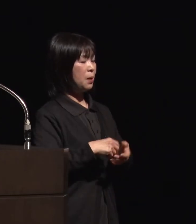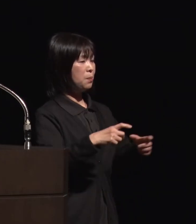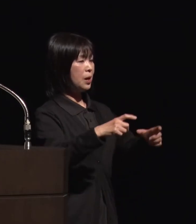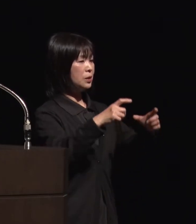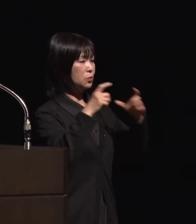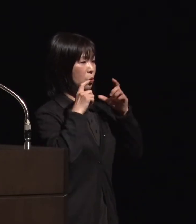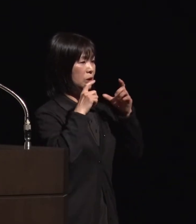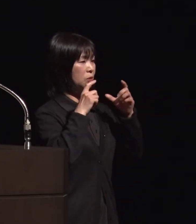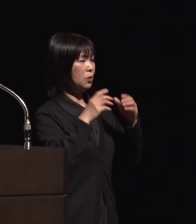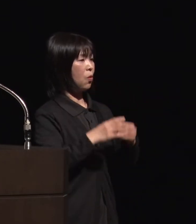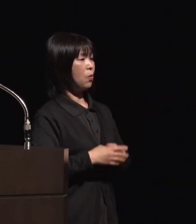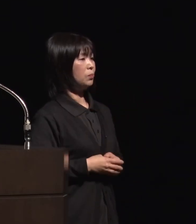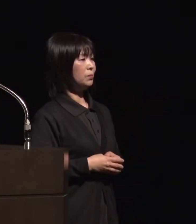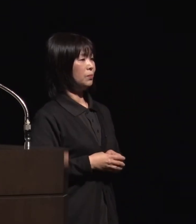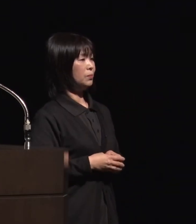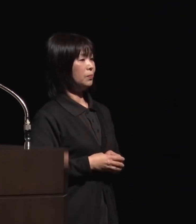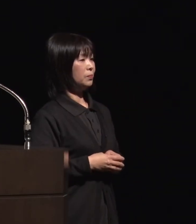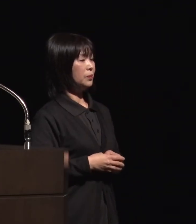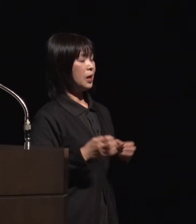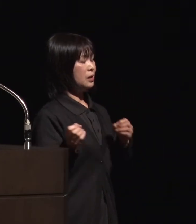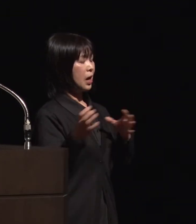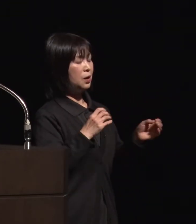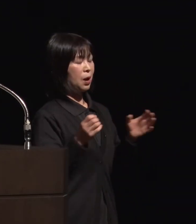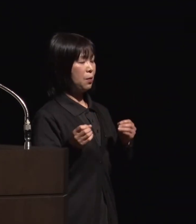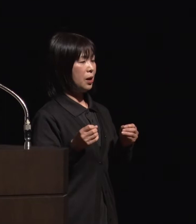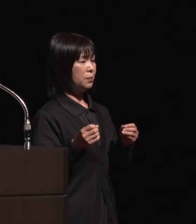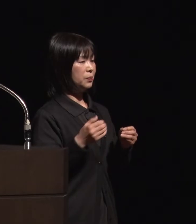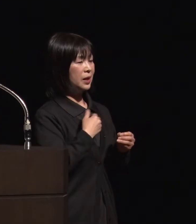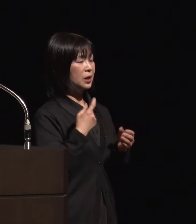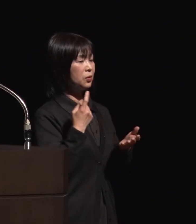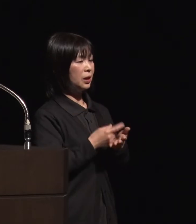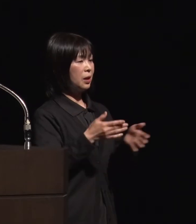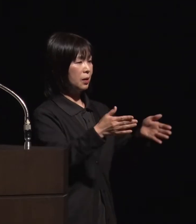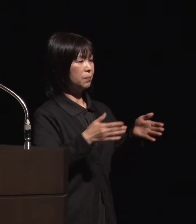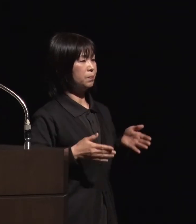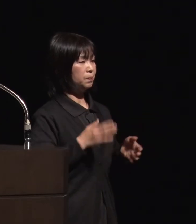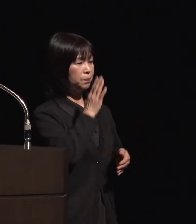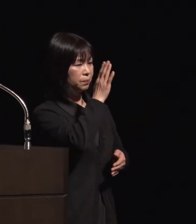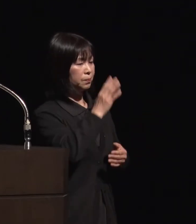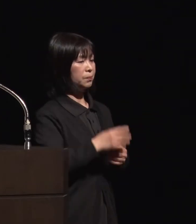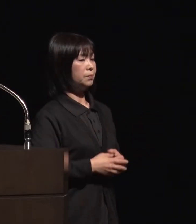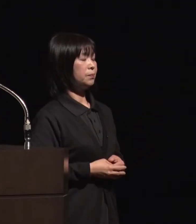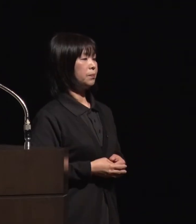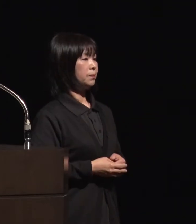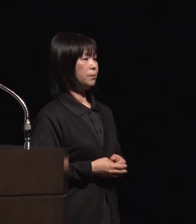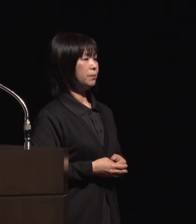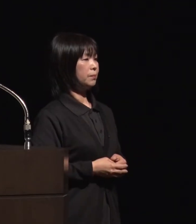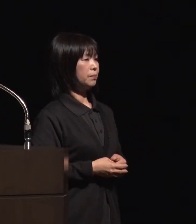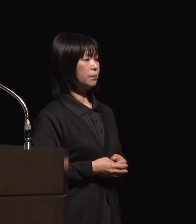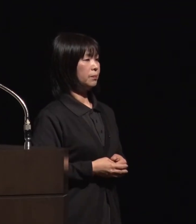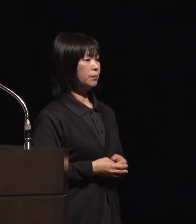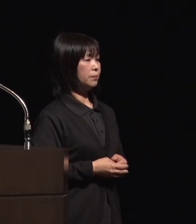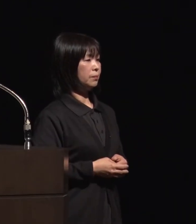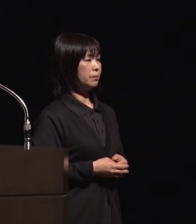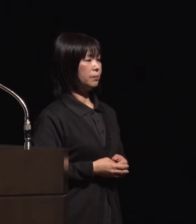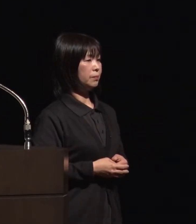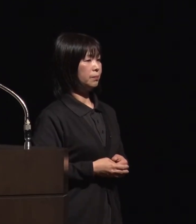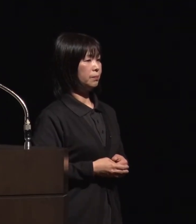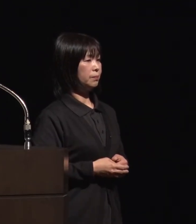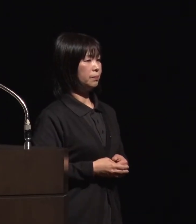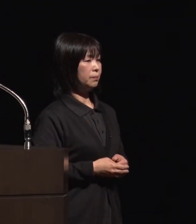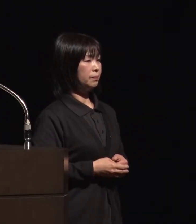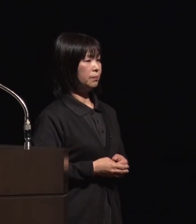スクを着用し、会話はできるだけお控えくださいますようお願いいたします。